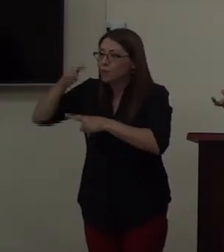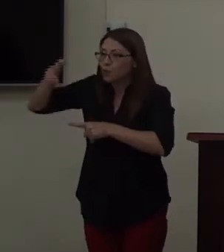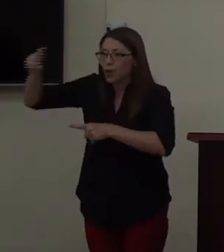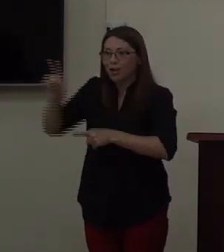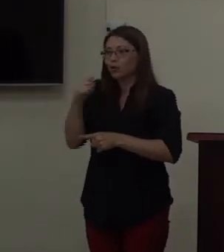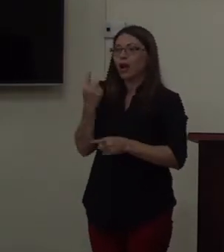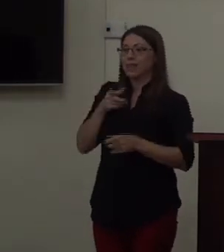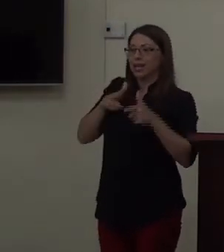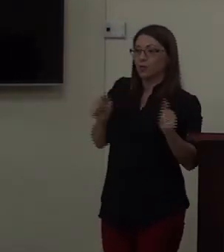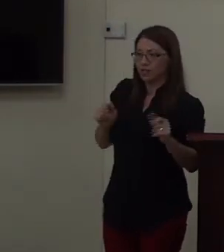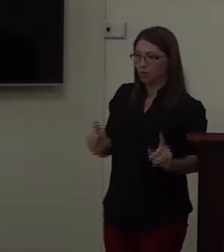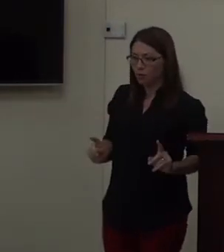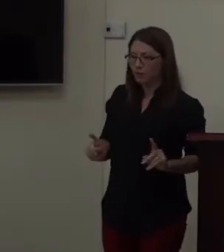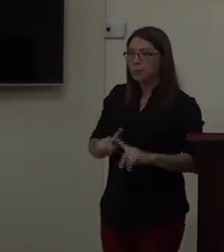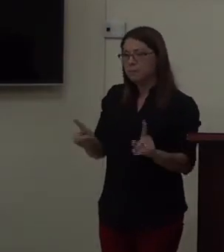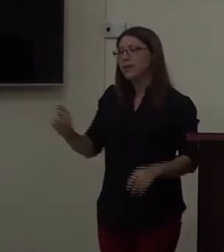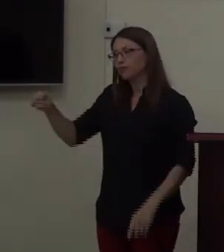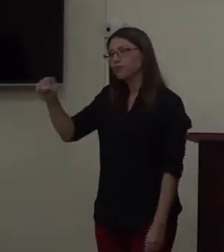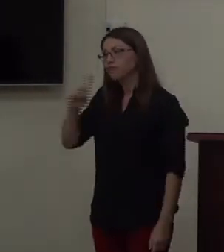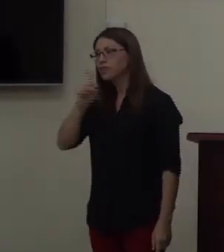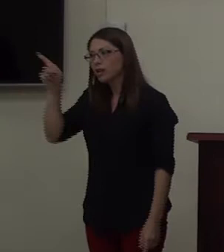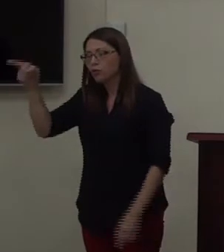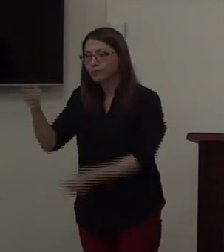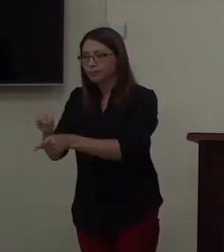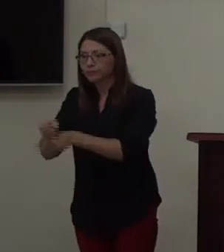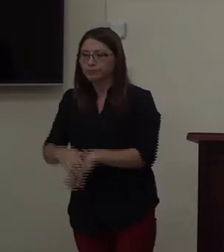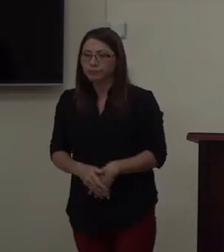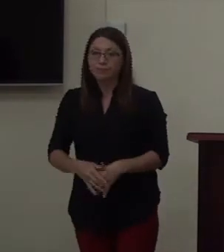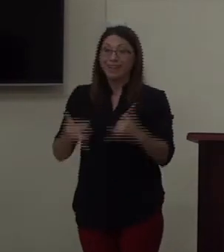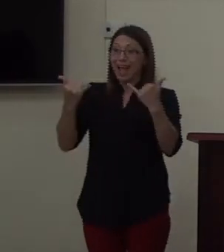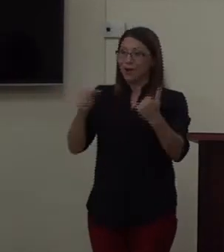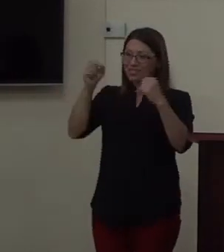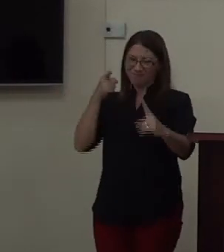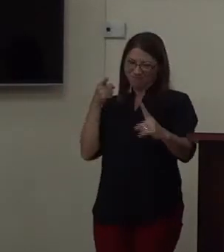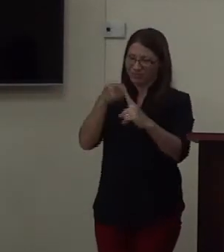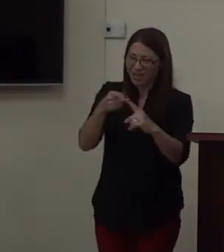lingüístico. Pero bueno, sí, es cierto. Y ahora sí, vámonos a la